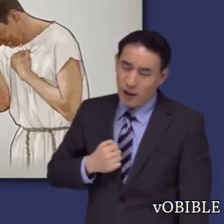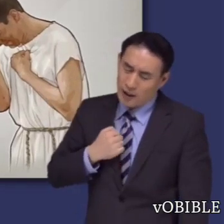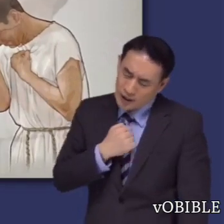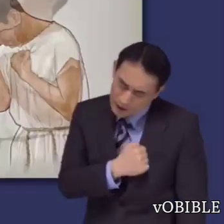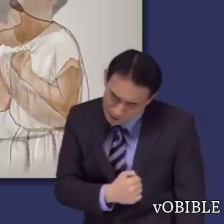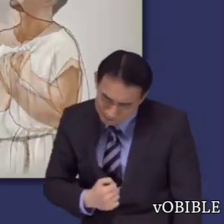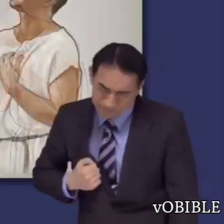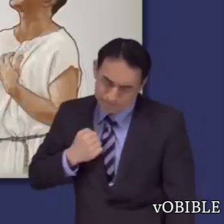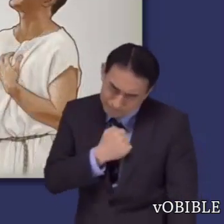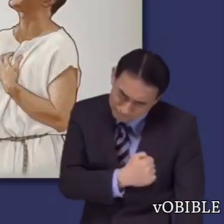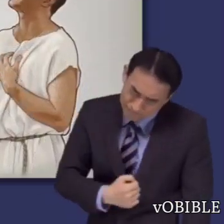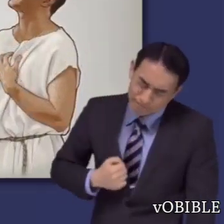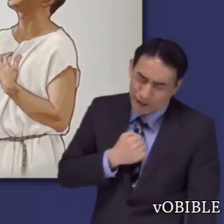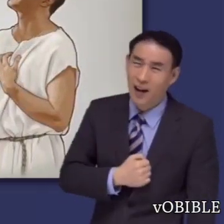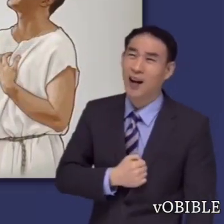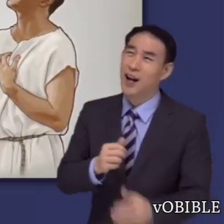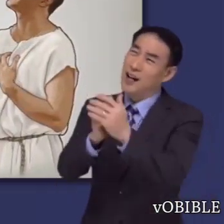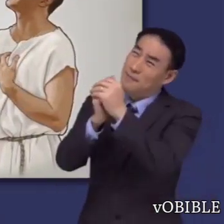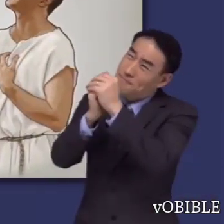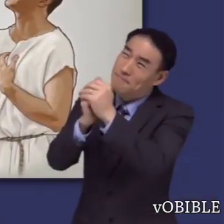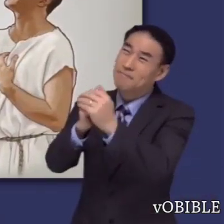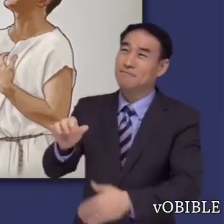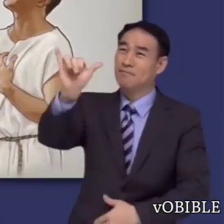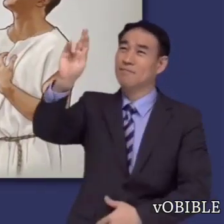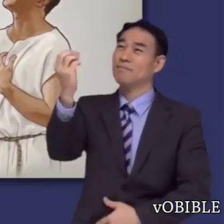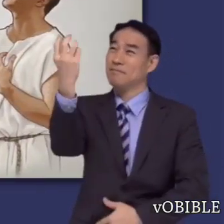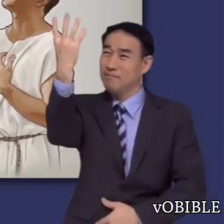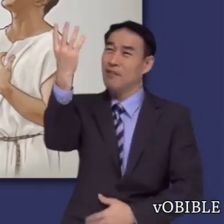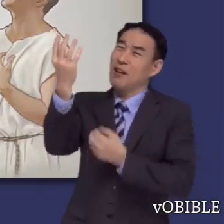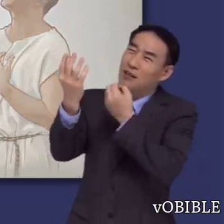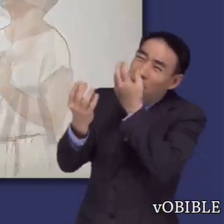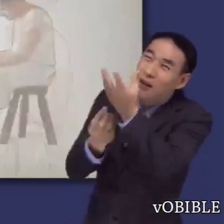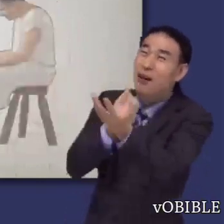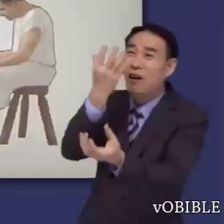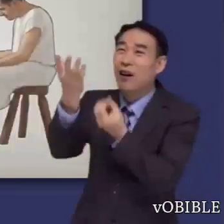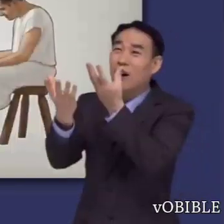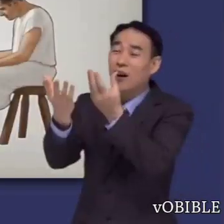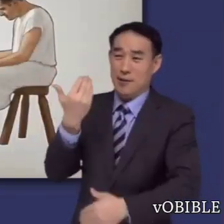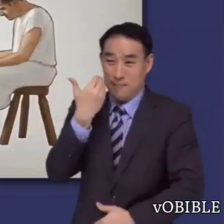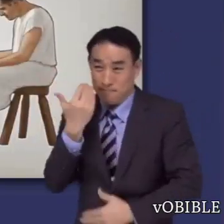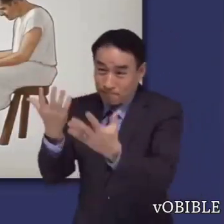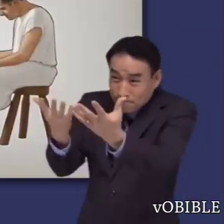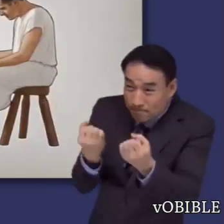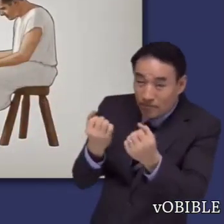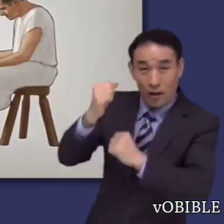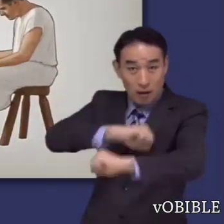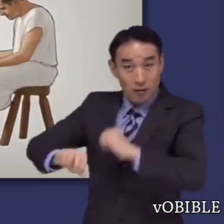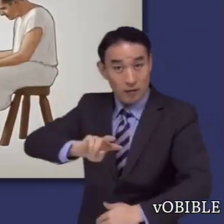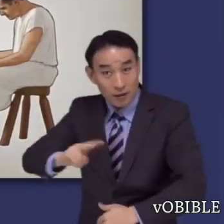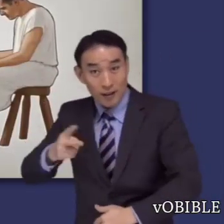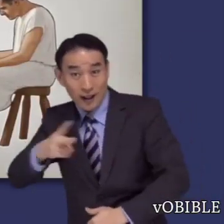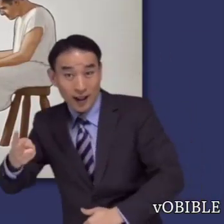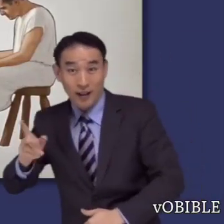一种人伤心是因为他意识到自己得罪了上帝，这样的人会请求上帝的宽恕